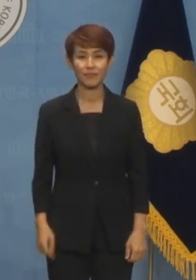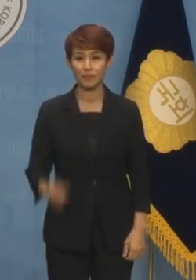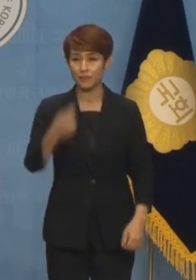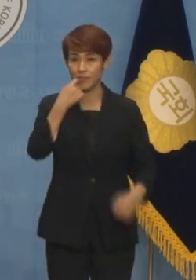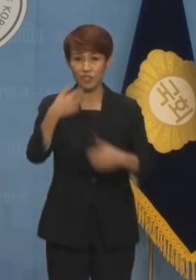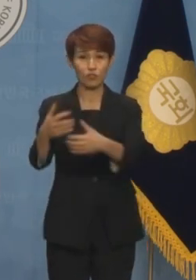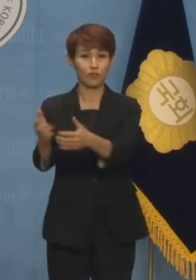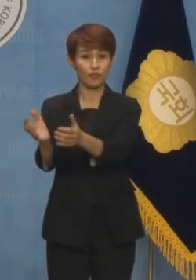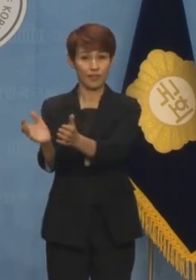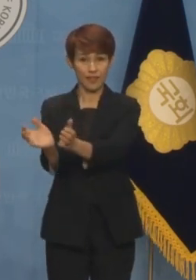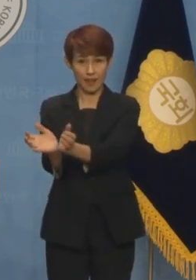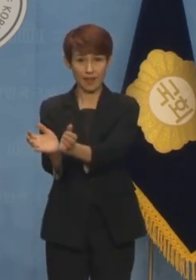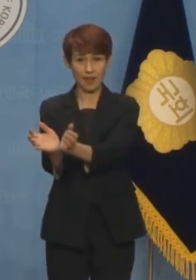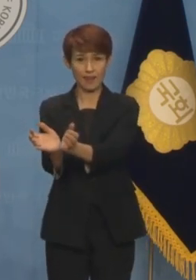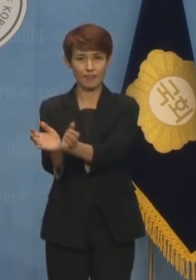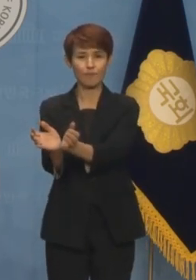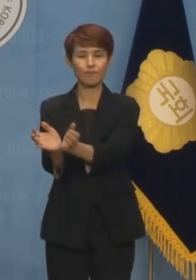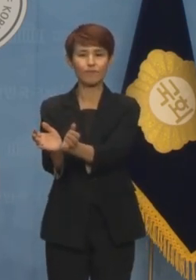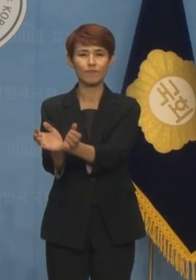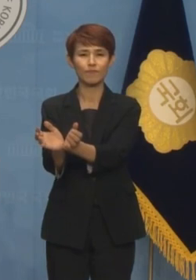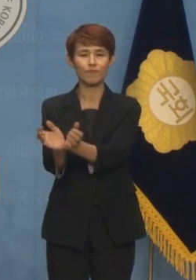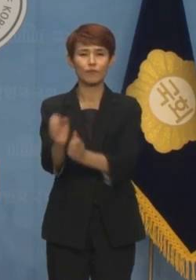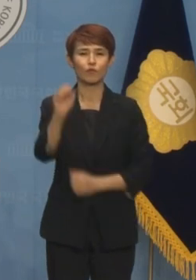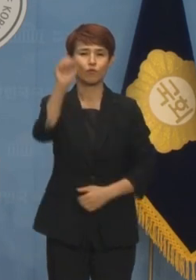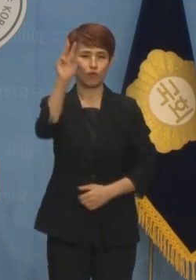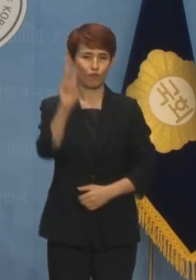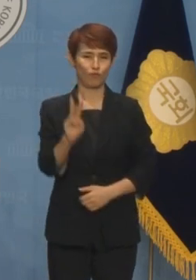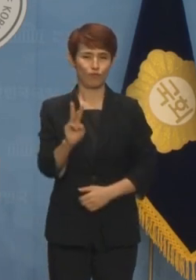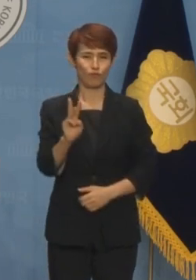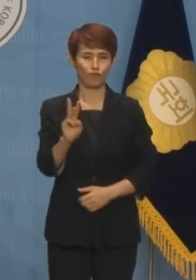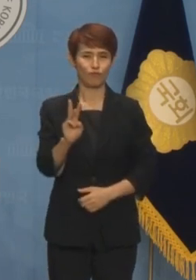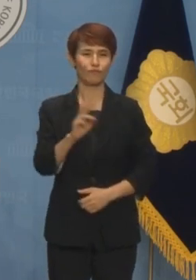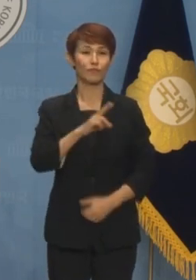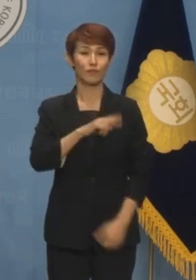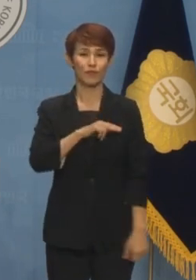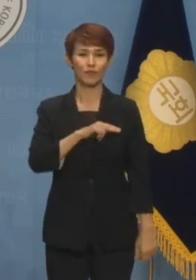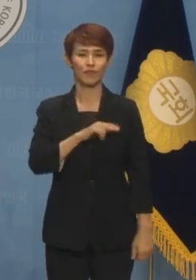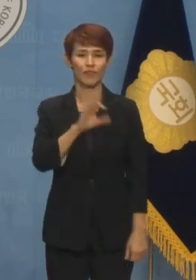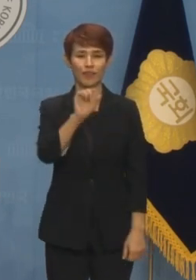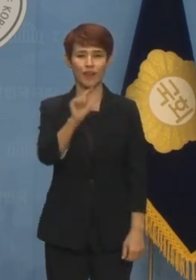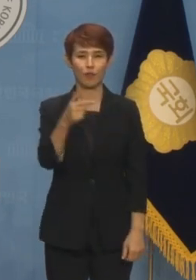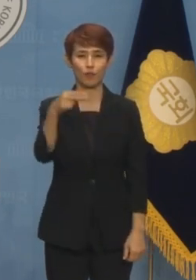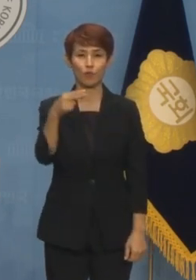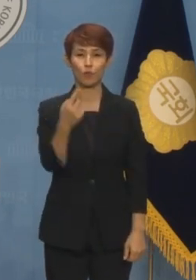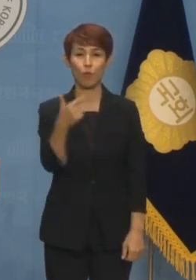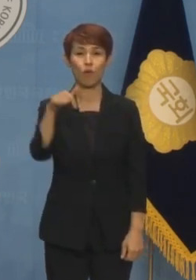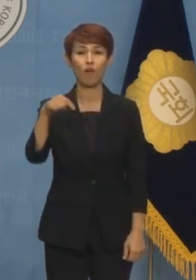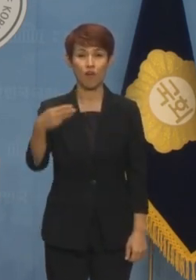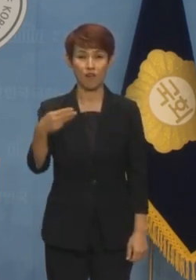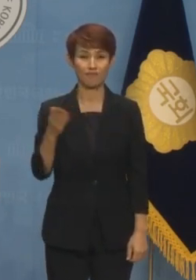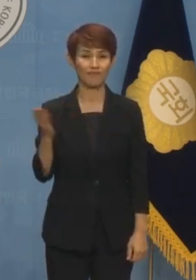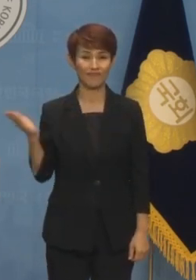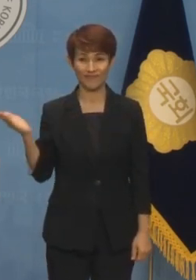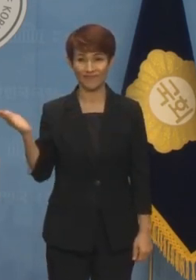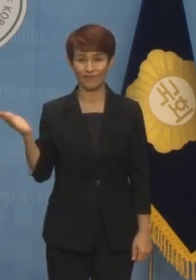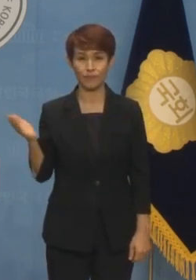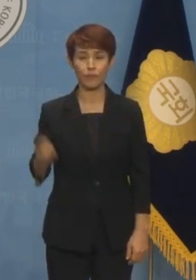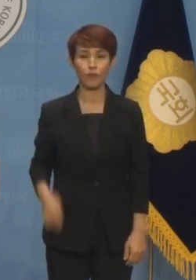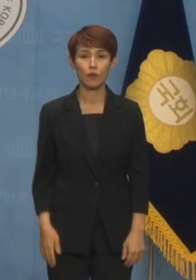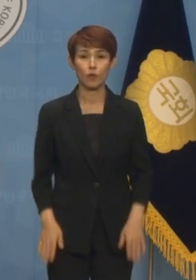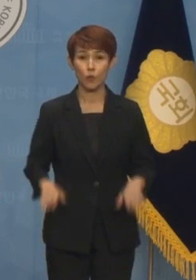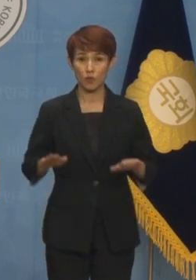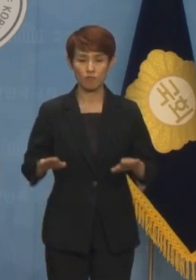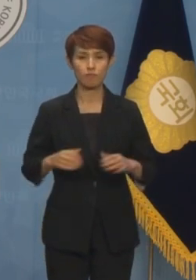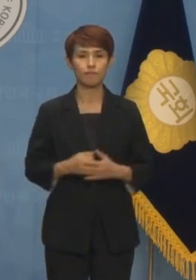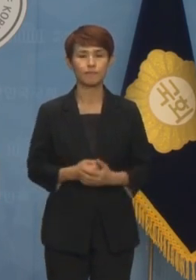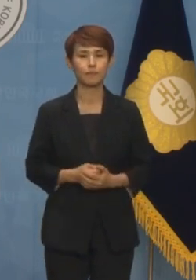민주당 광주 동남을 국회의원 안도걸입니다. 오늘 저는 어제